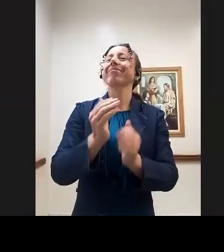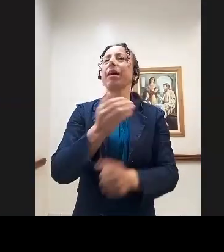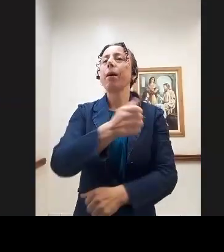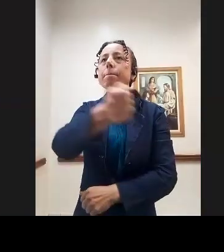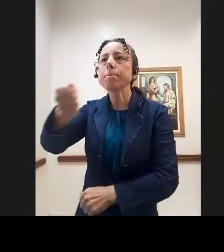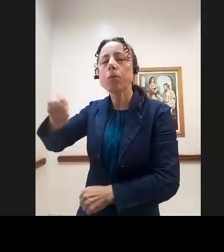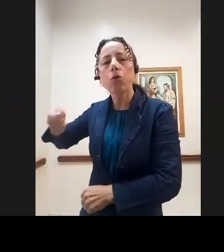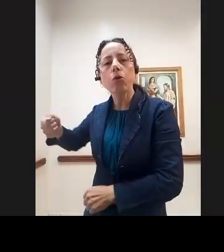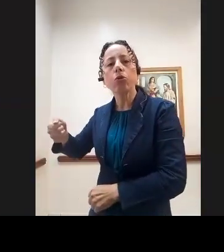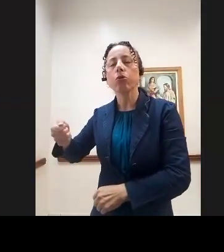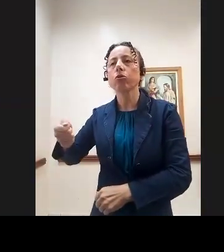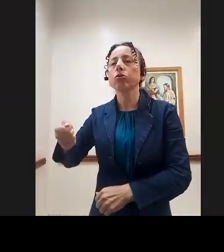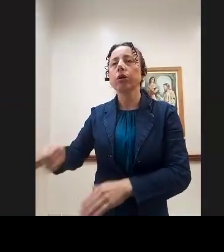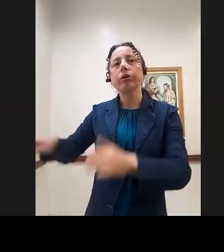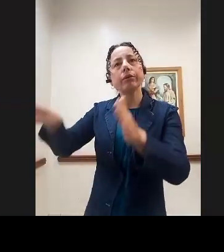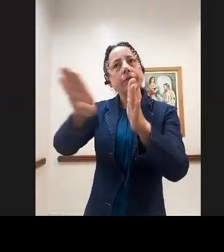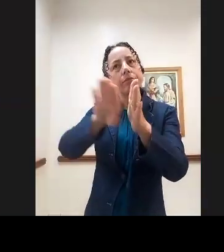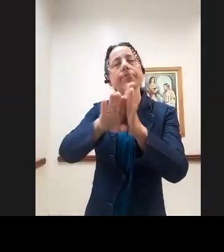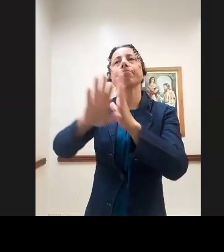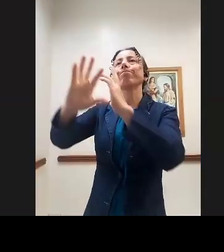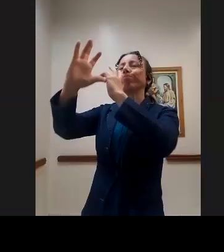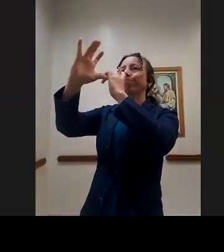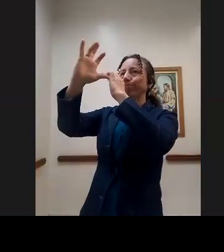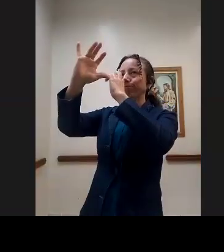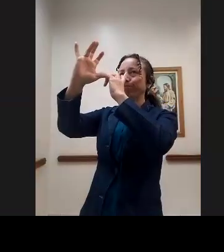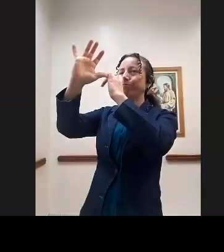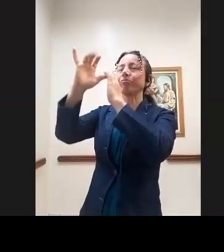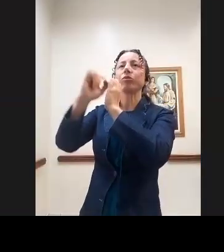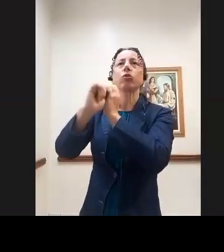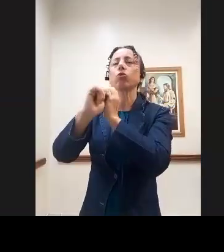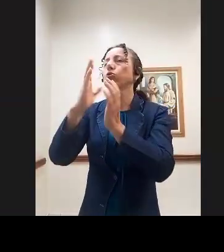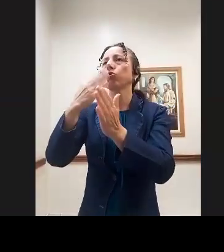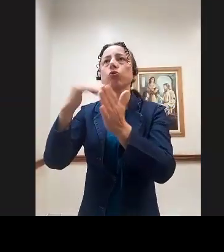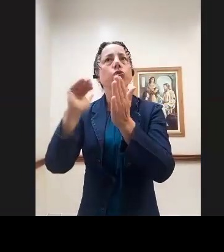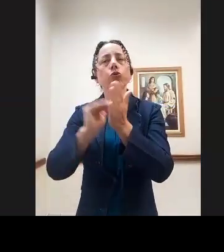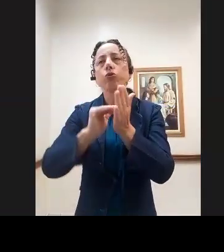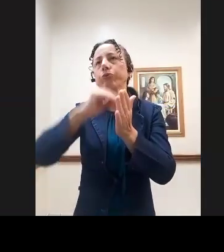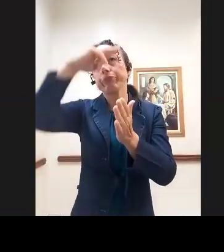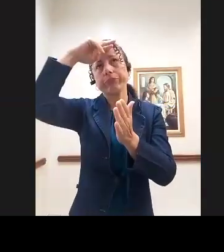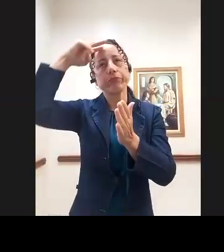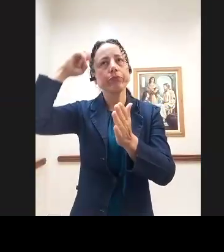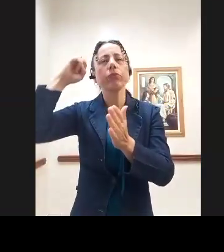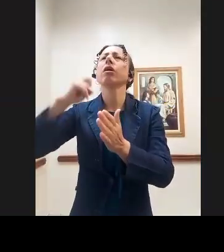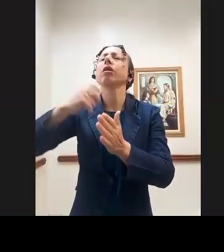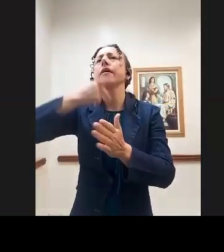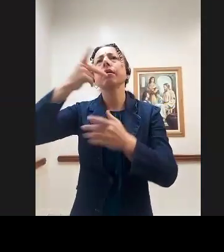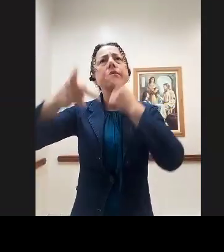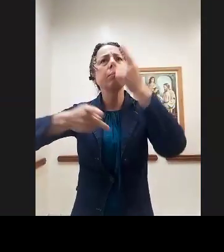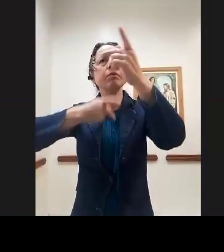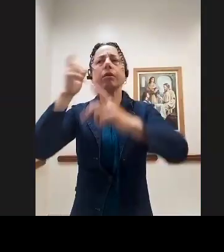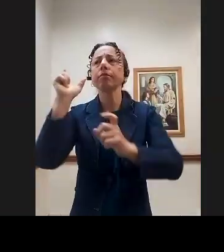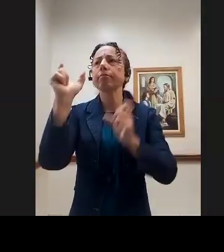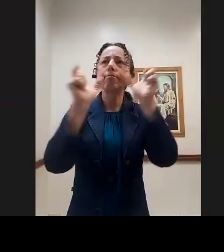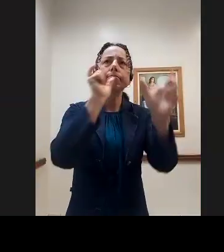assistir o templo, tudo o que o profeta falou, desde que ele foi o profeta, é uma guia para nós. Se a gente quer ser feliz,